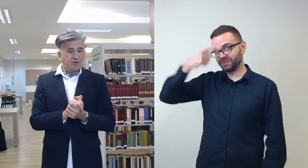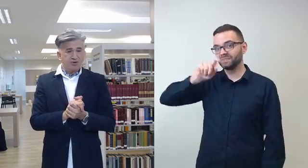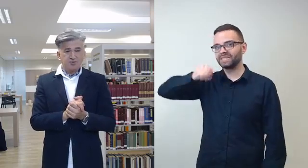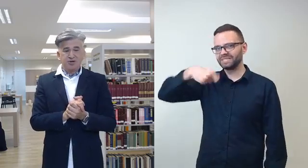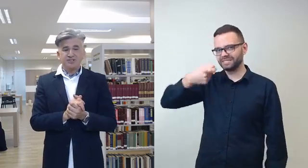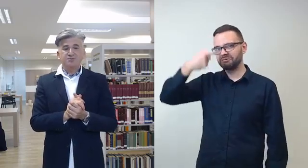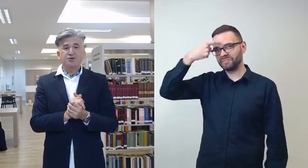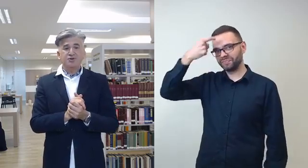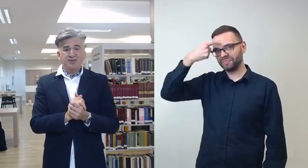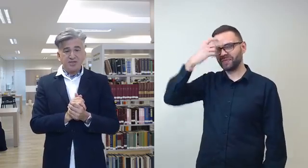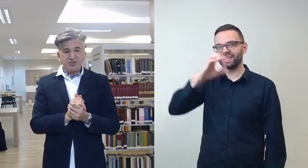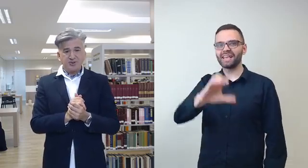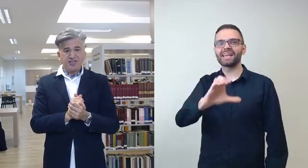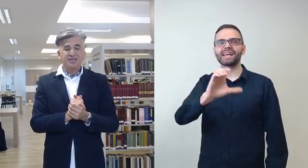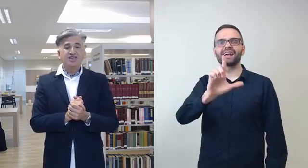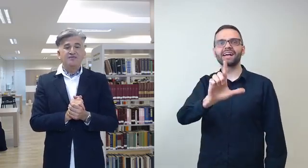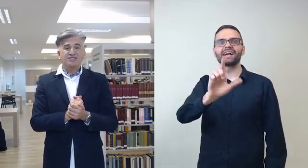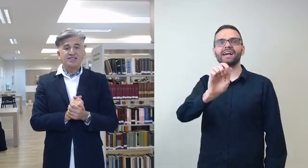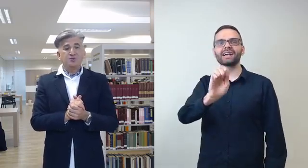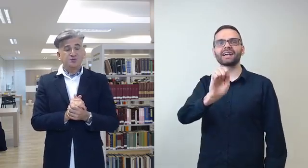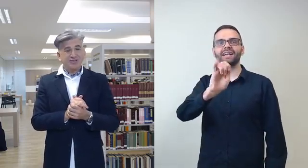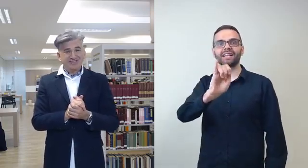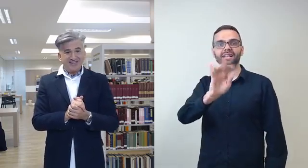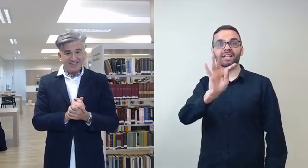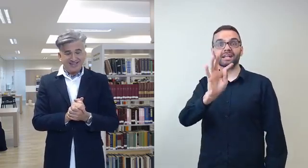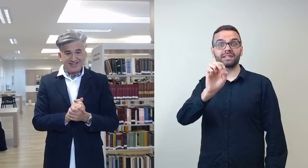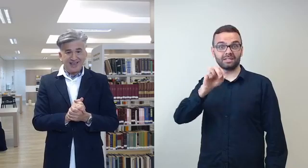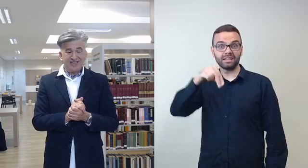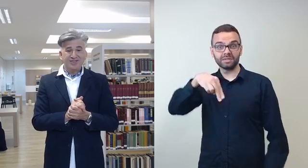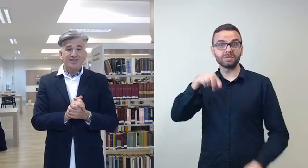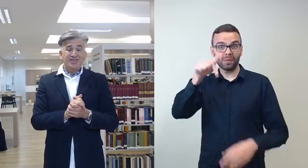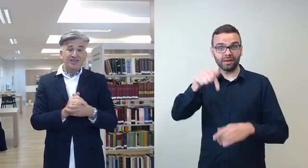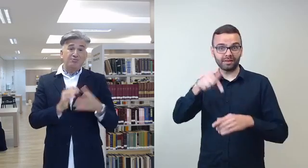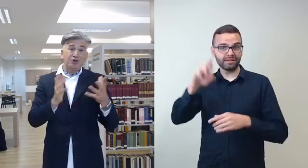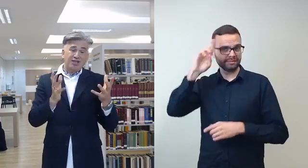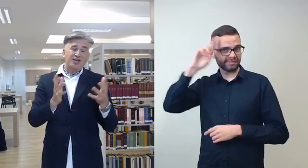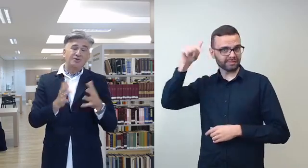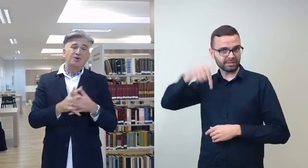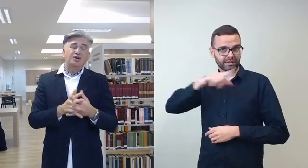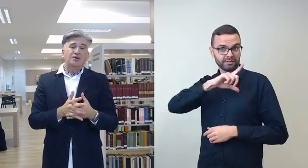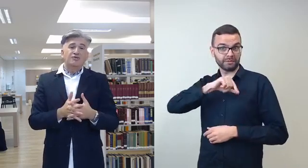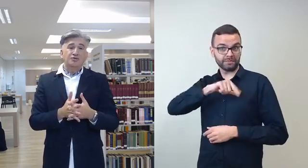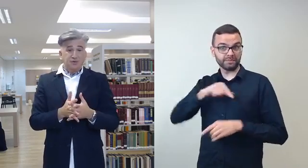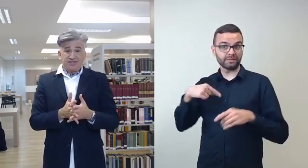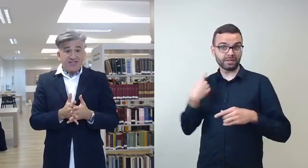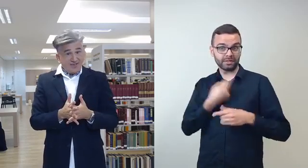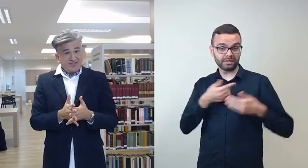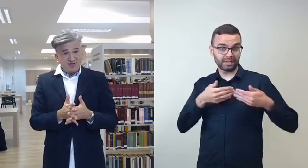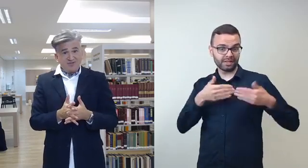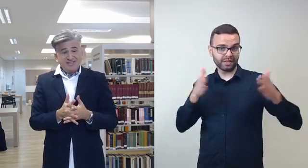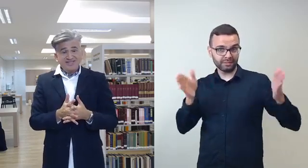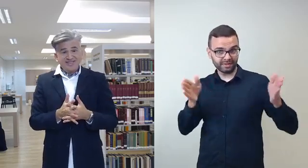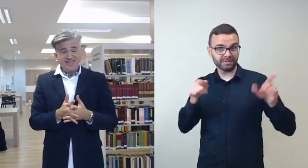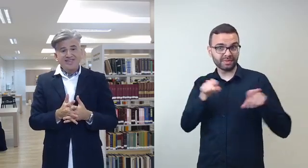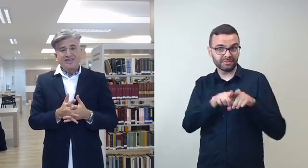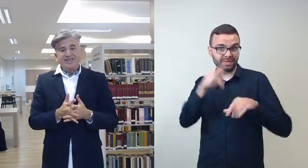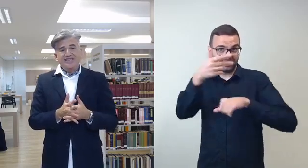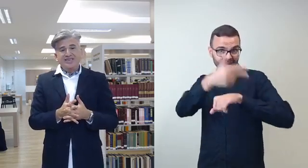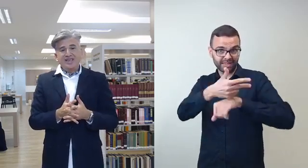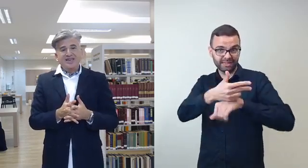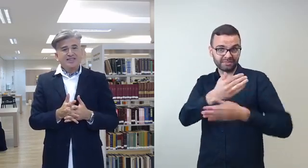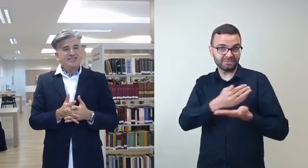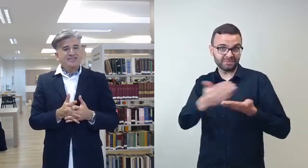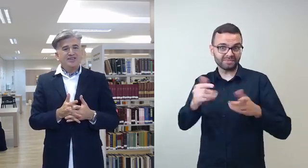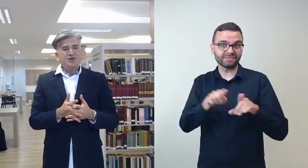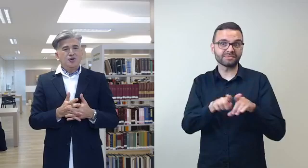que abriu as portas prontamente para que fizéssemos parceria nessa live e, por que não, futuras lives talvez, né? E